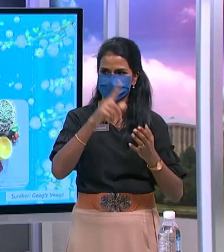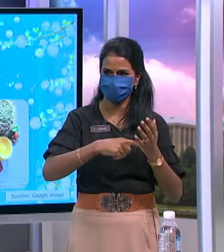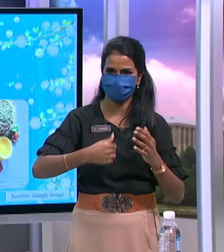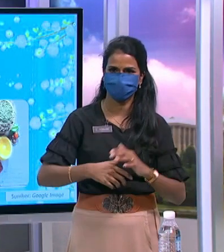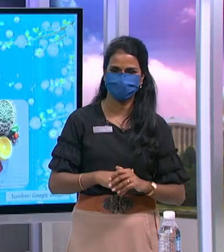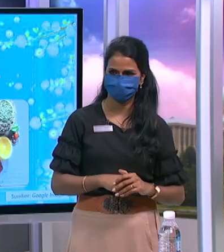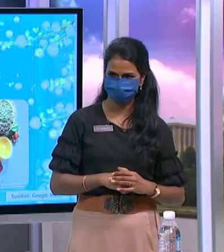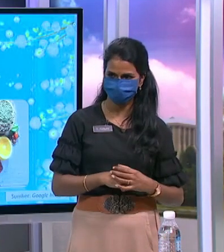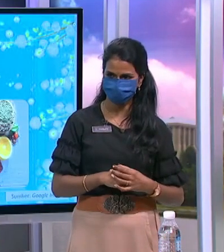apa?